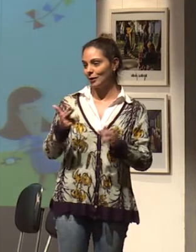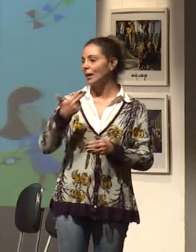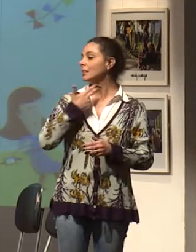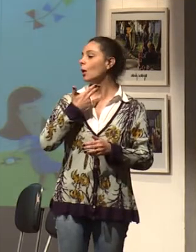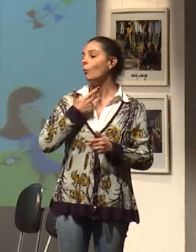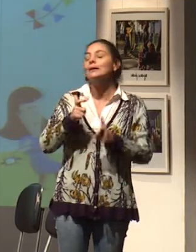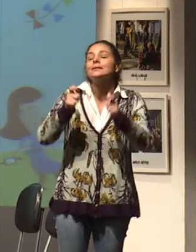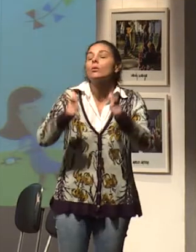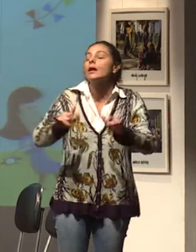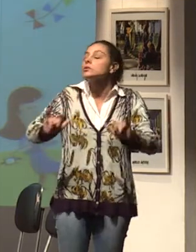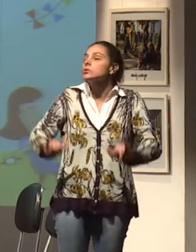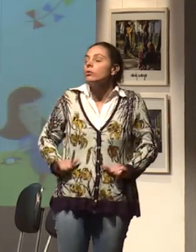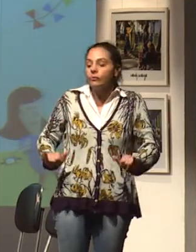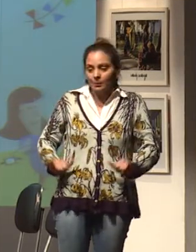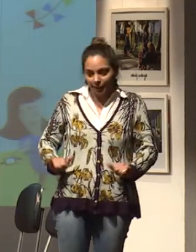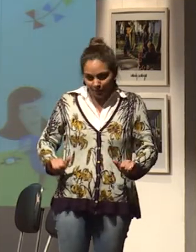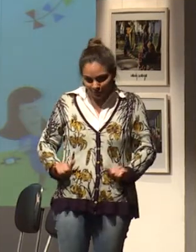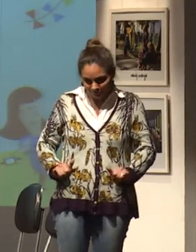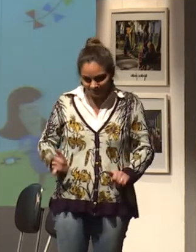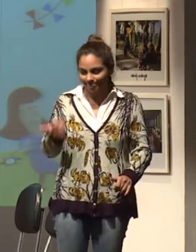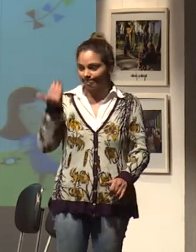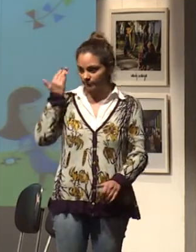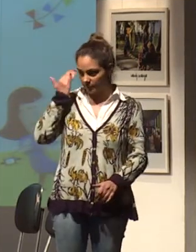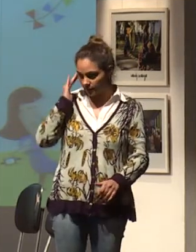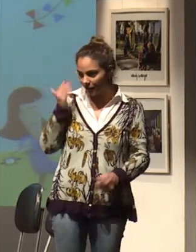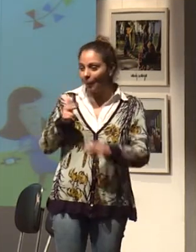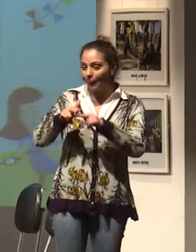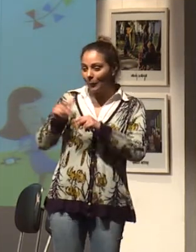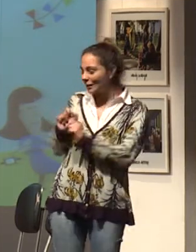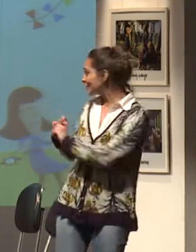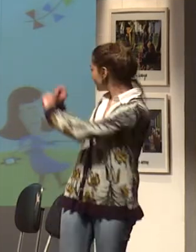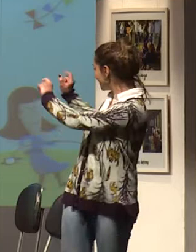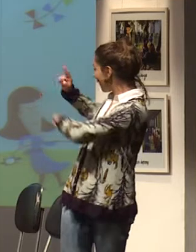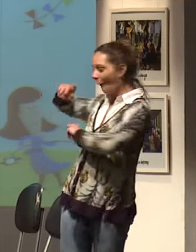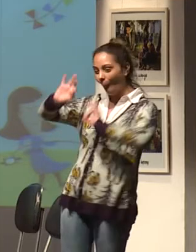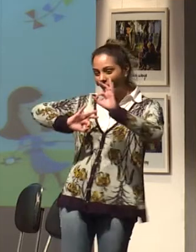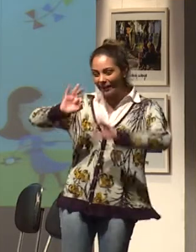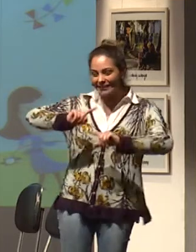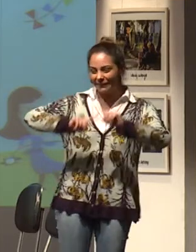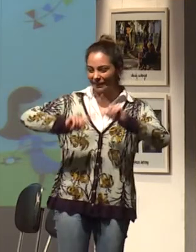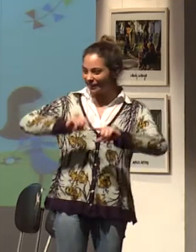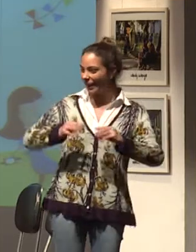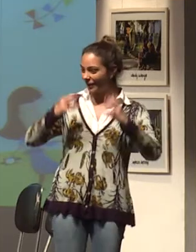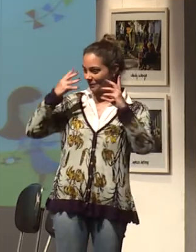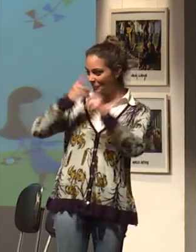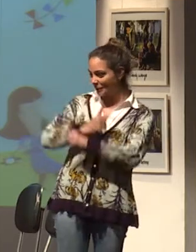de felicidade. A escola não pode ser um lugar de sofrimento, entende? Então, por isso que eu escolhi essa imagem no momento que